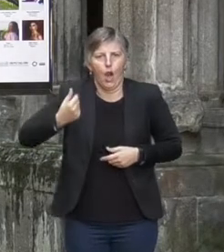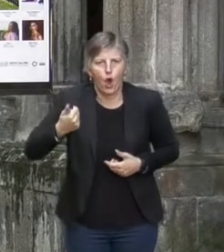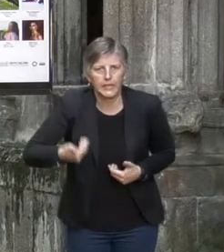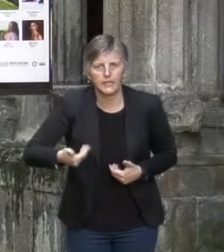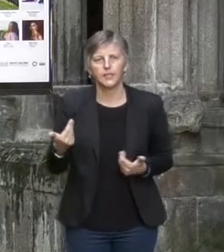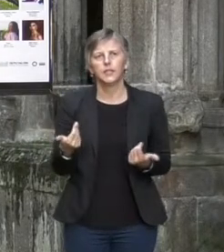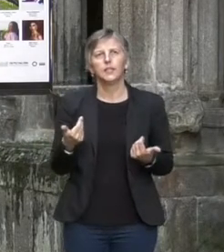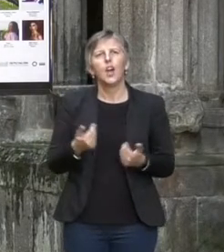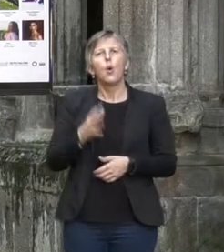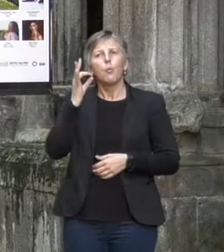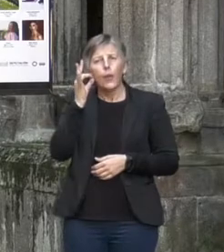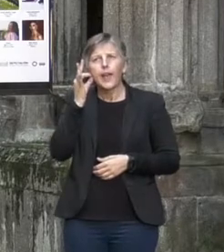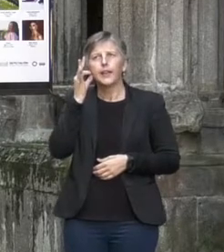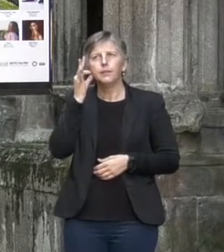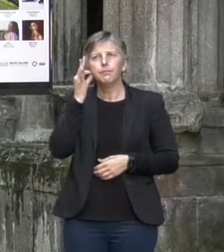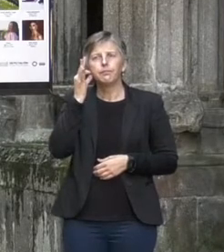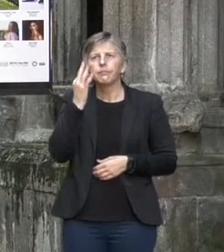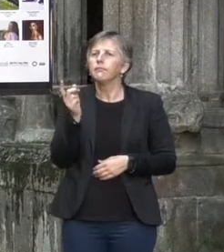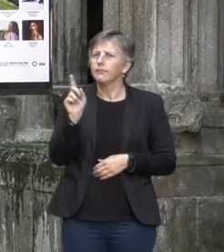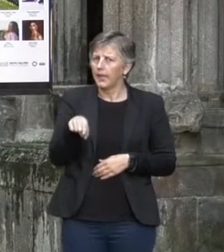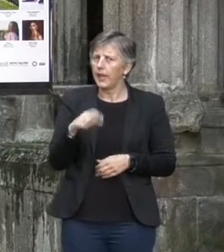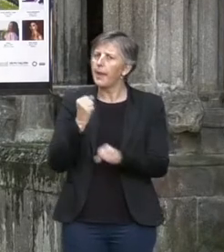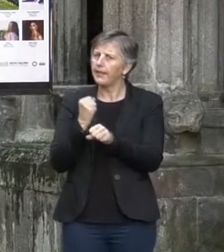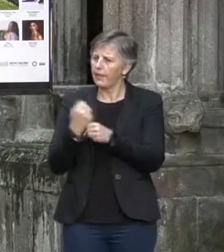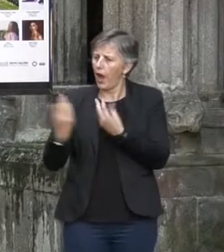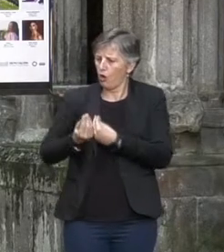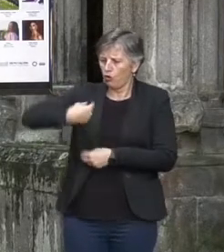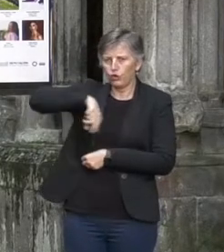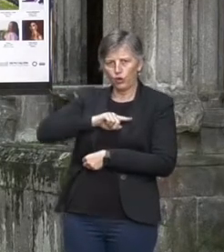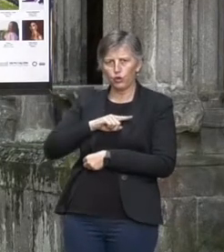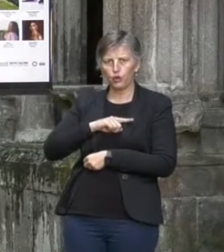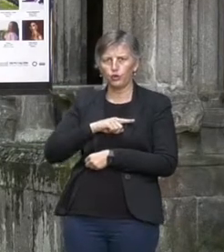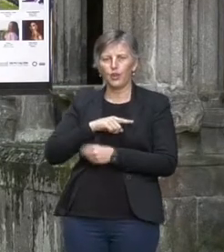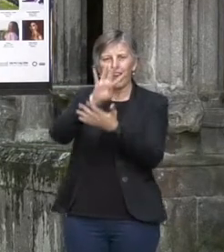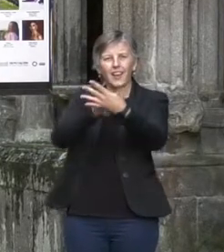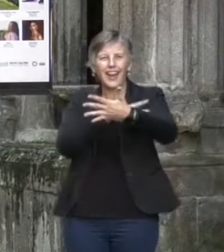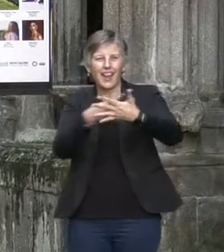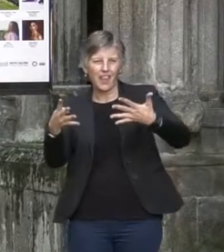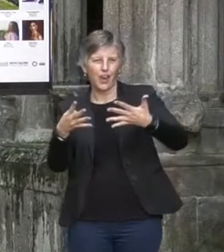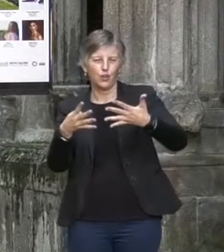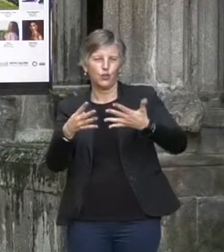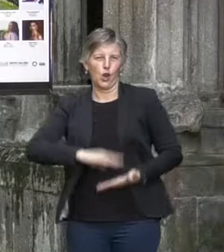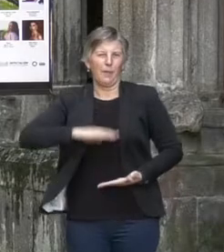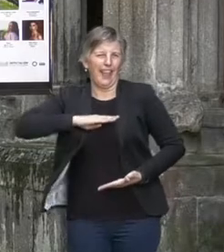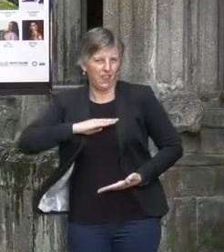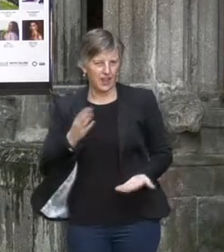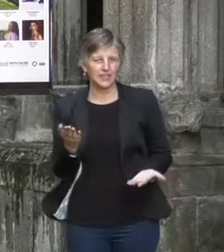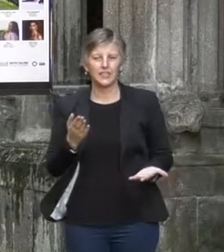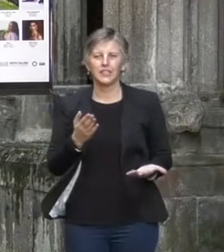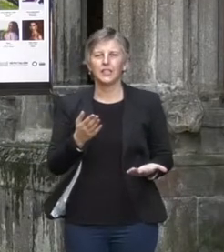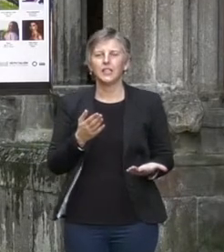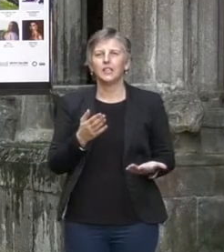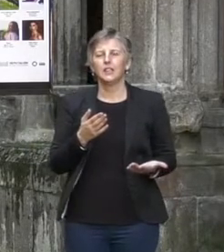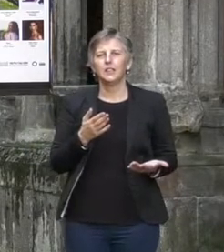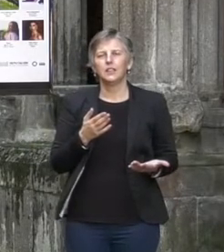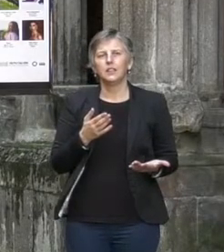unha muller que tamén traballa con nós nos calendarios competenciais que